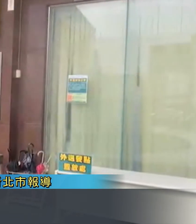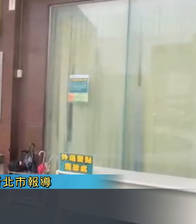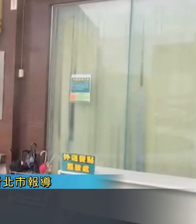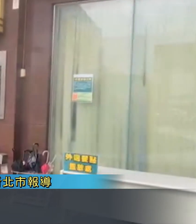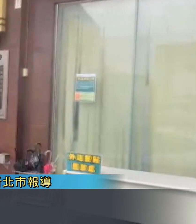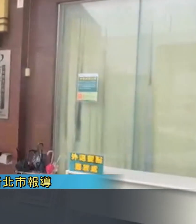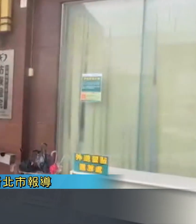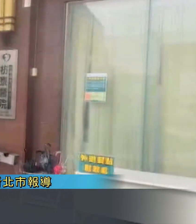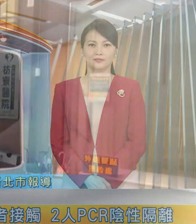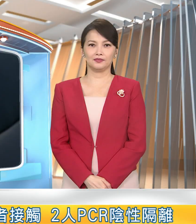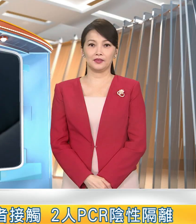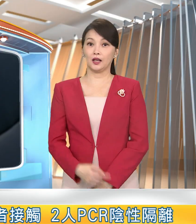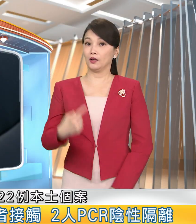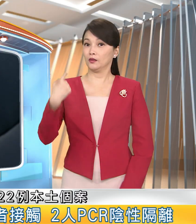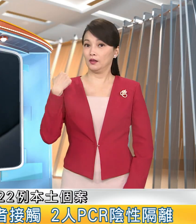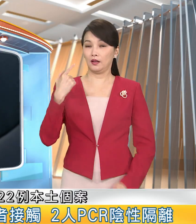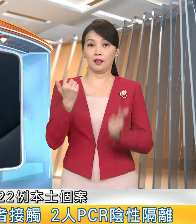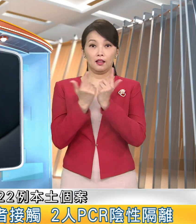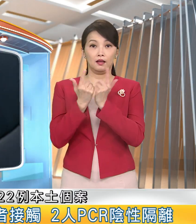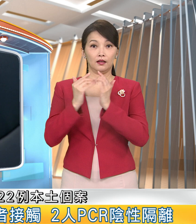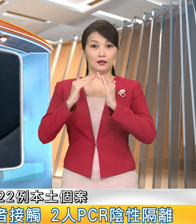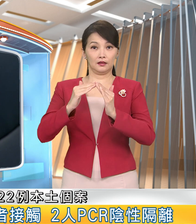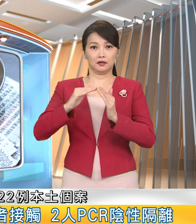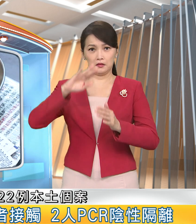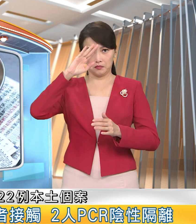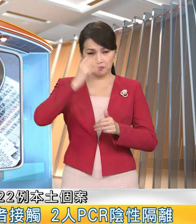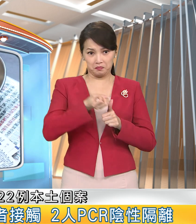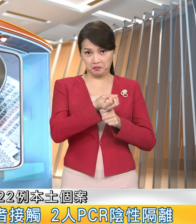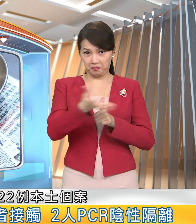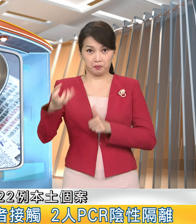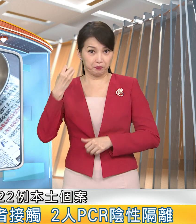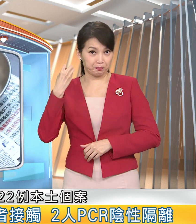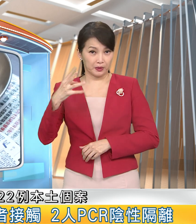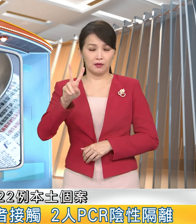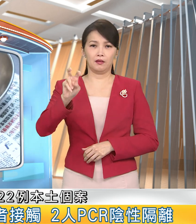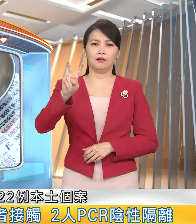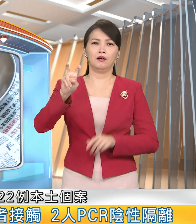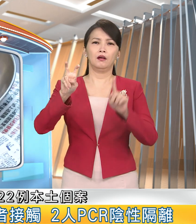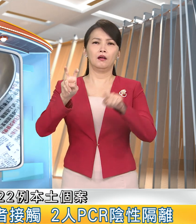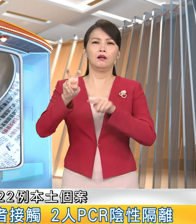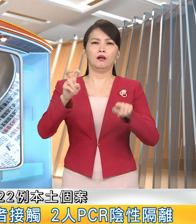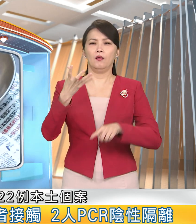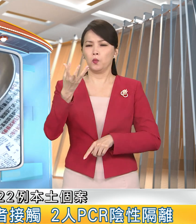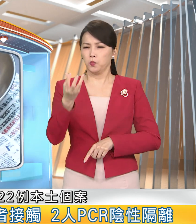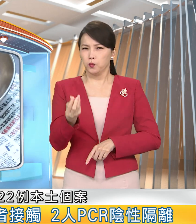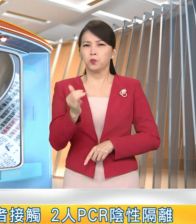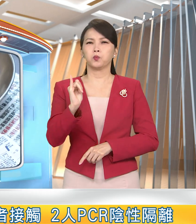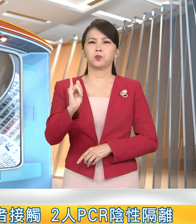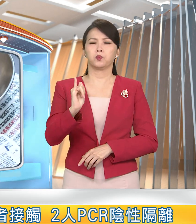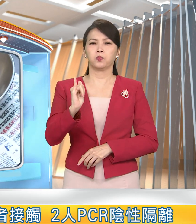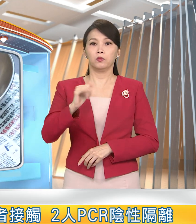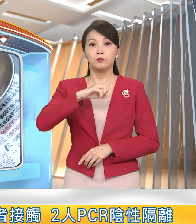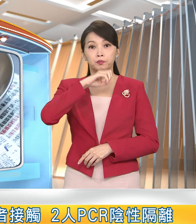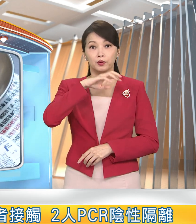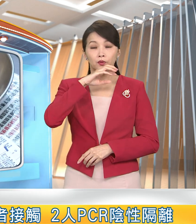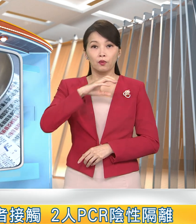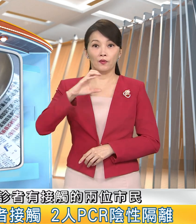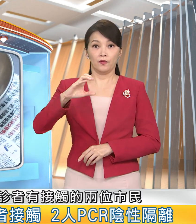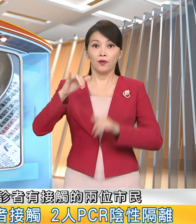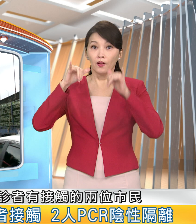道。 台北市昨天新增了22例本土个案，疫情趋缓。而